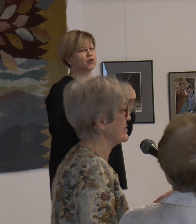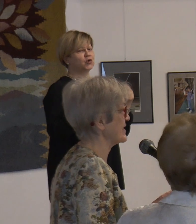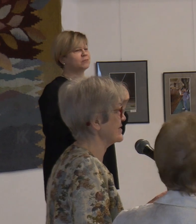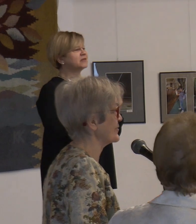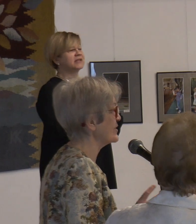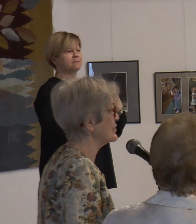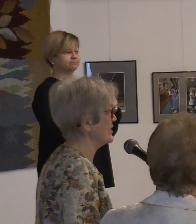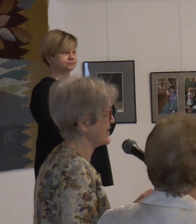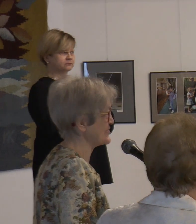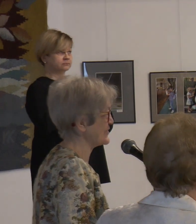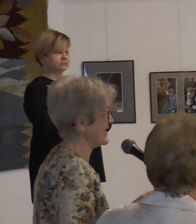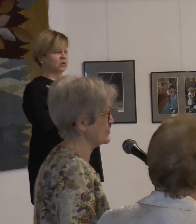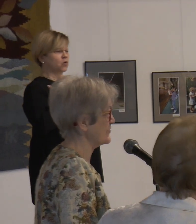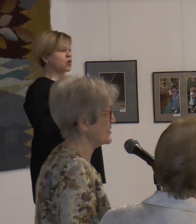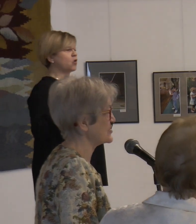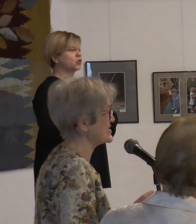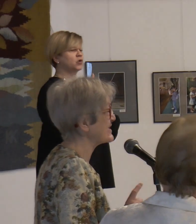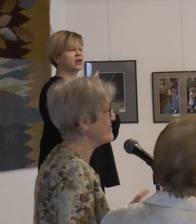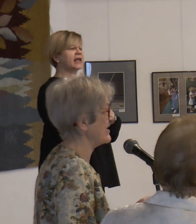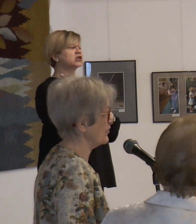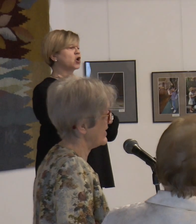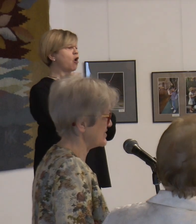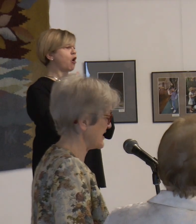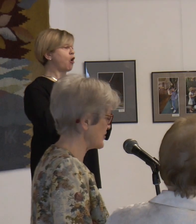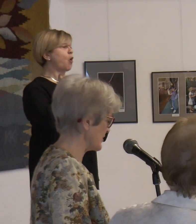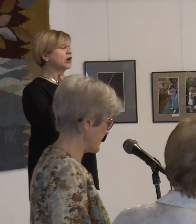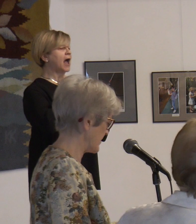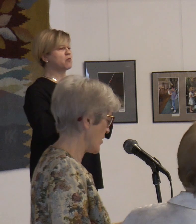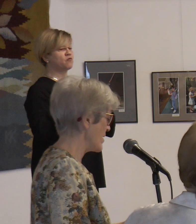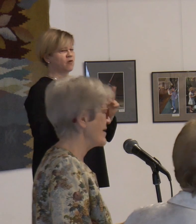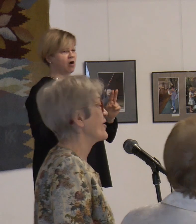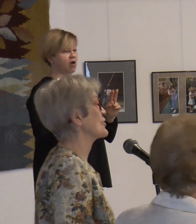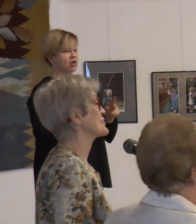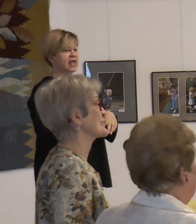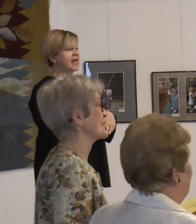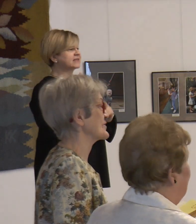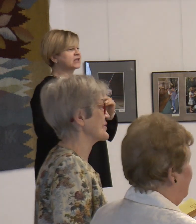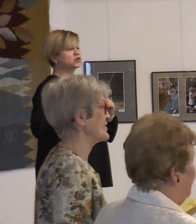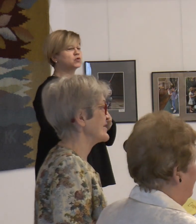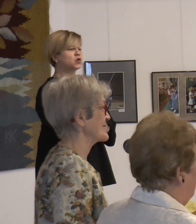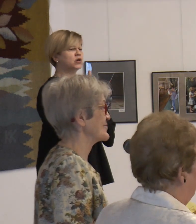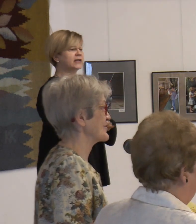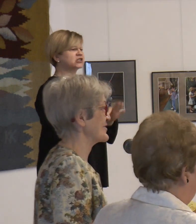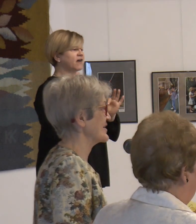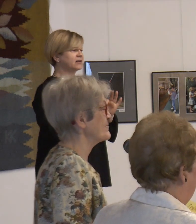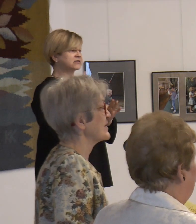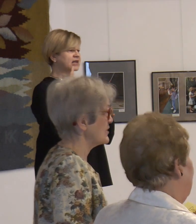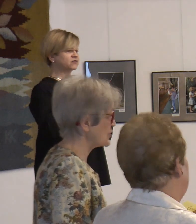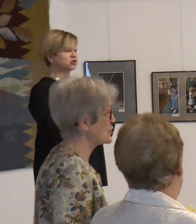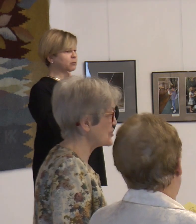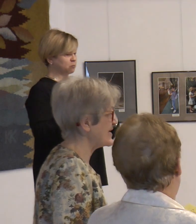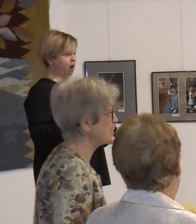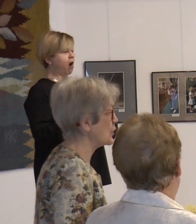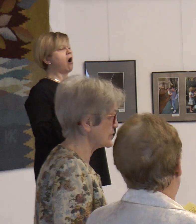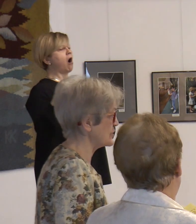meghat egyébként. Olyan különleges orgánuma van, és ez egy kiváló választás volt, amit ma hallottunk öntől. Úgyhogy,